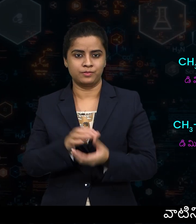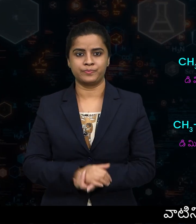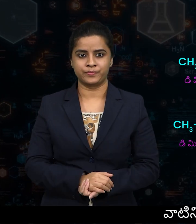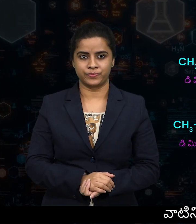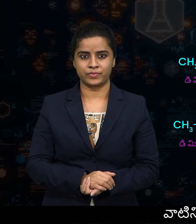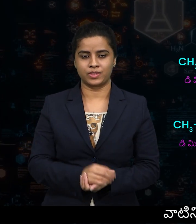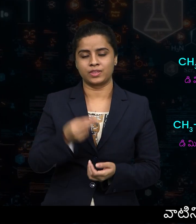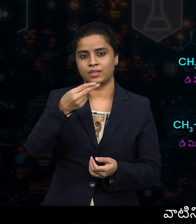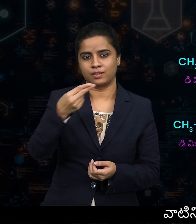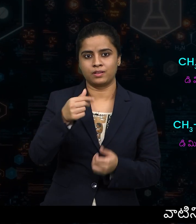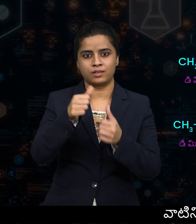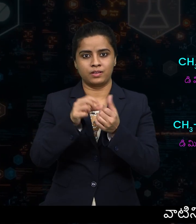వాటిని అమైన్లు అంటారు.